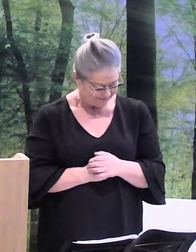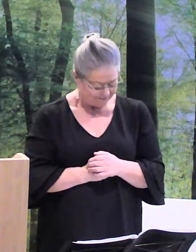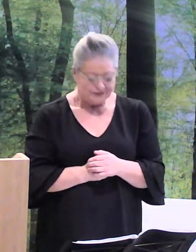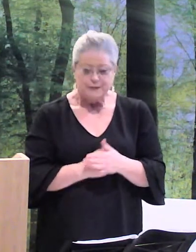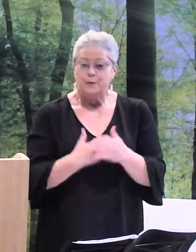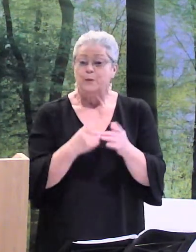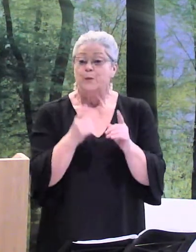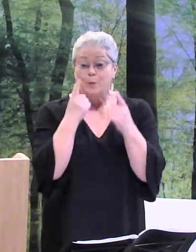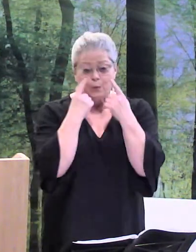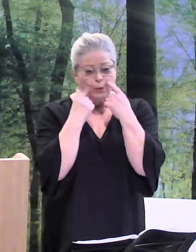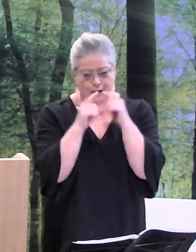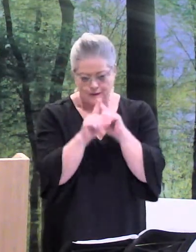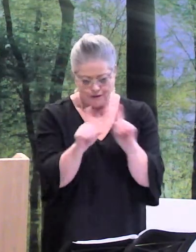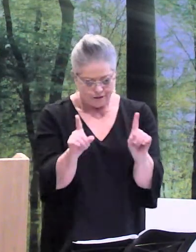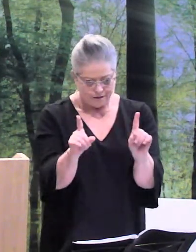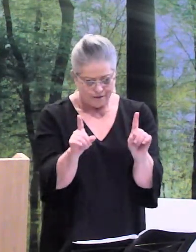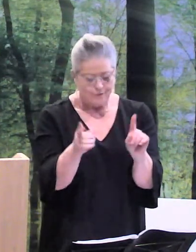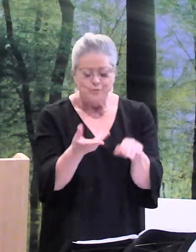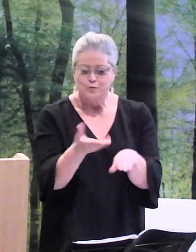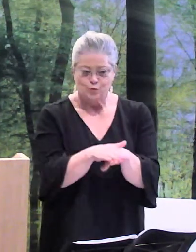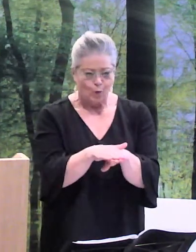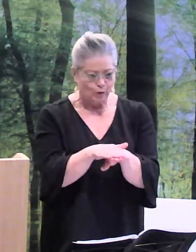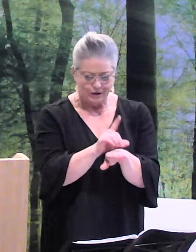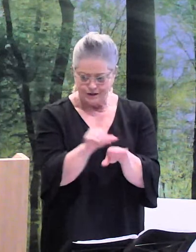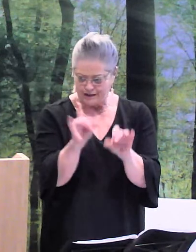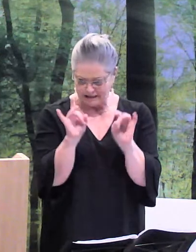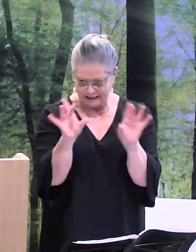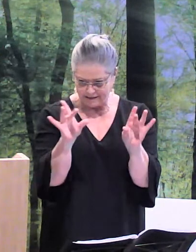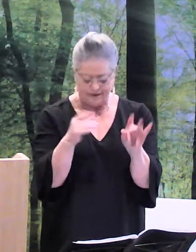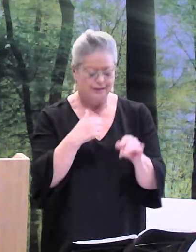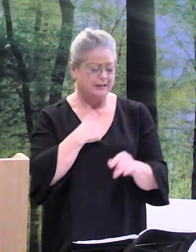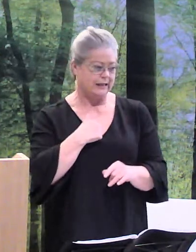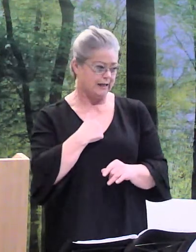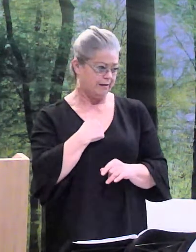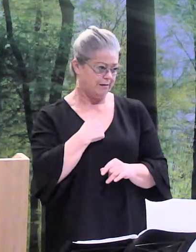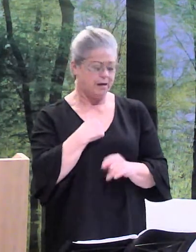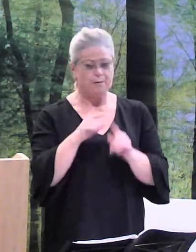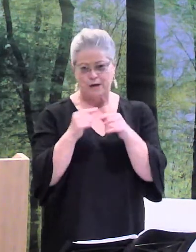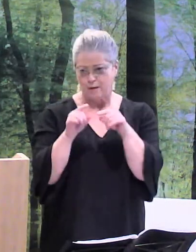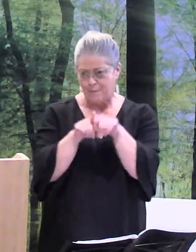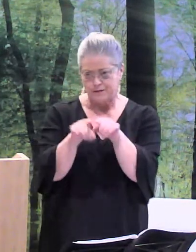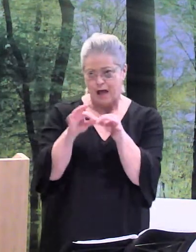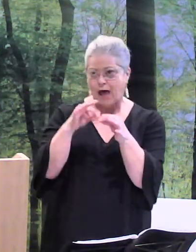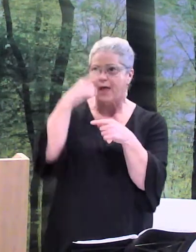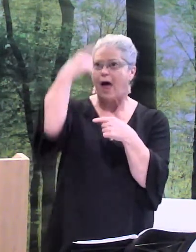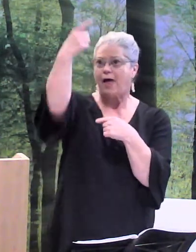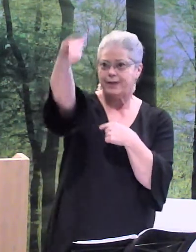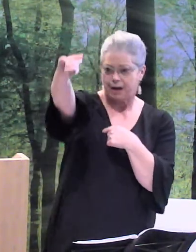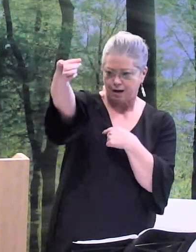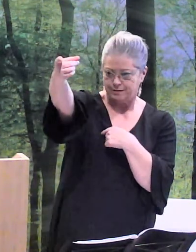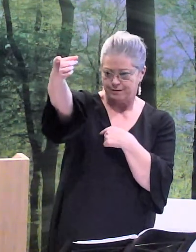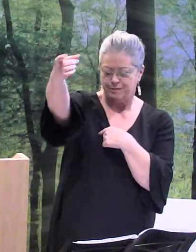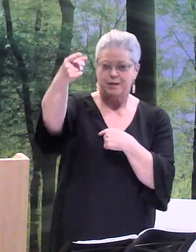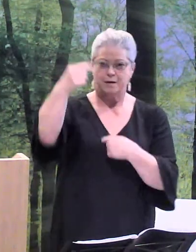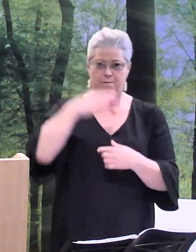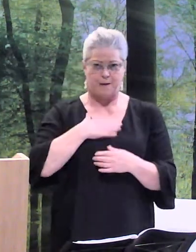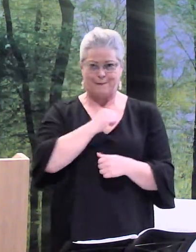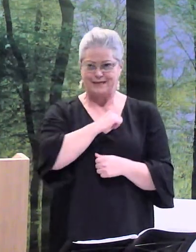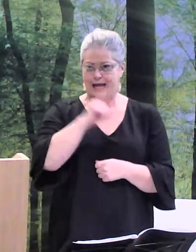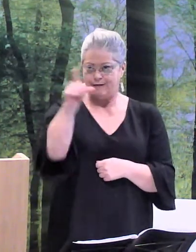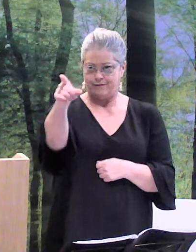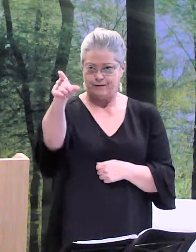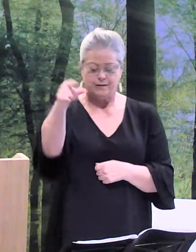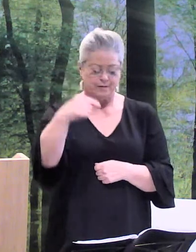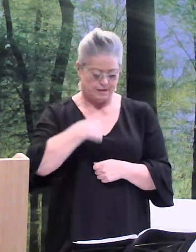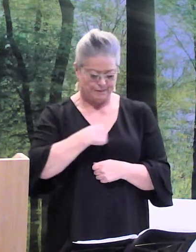En wee niet, de dood is niets, ik ben slechts aan de andere kant. Ik ben mezelf, jij